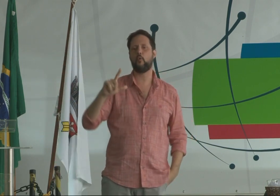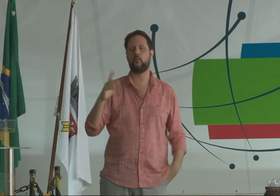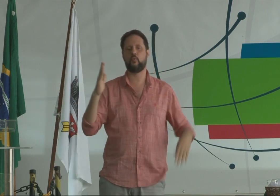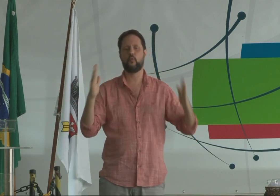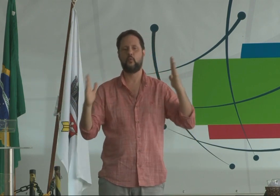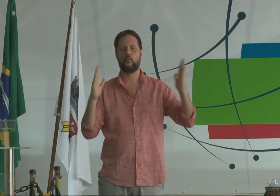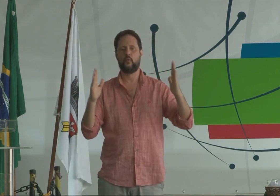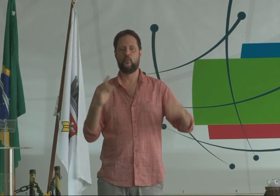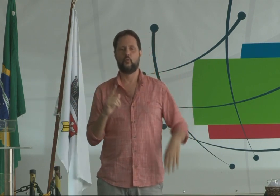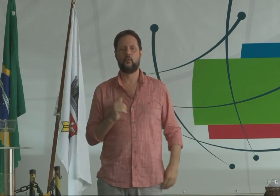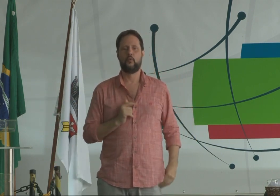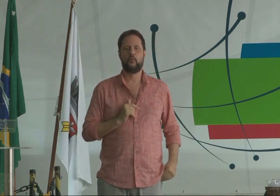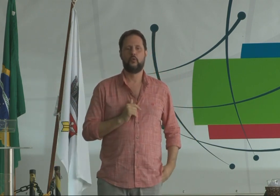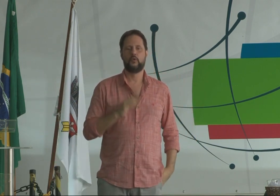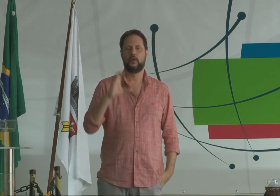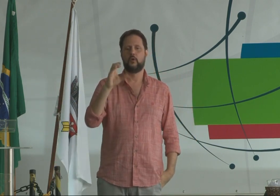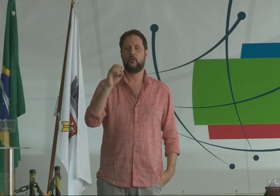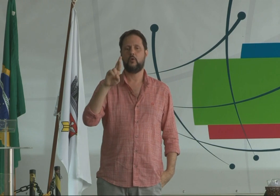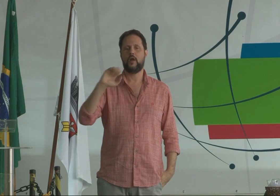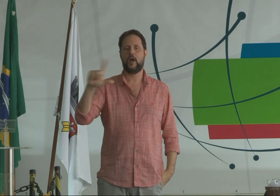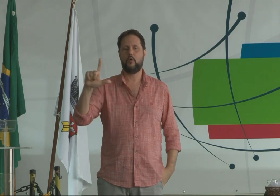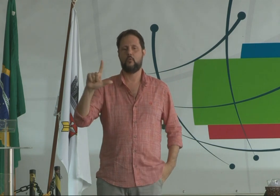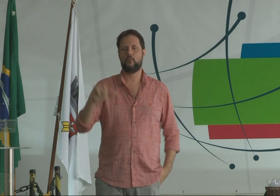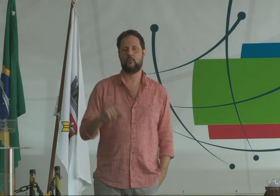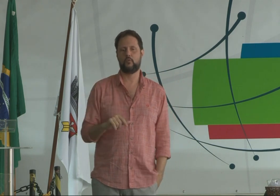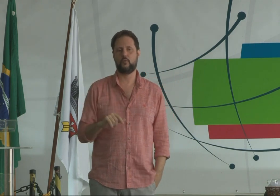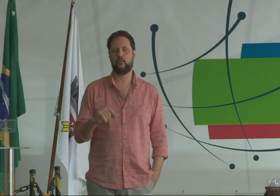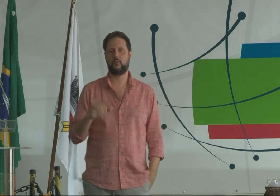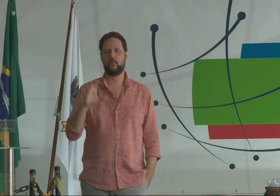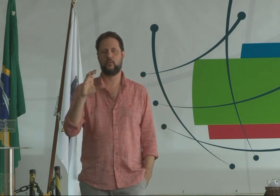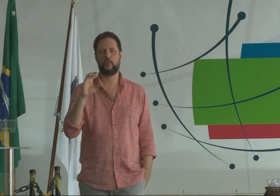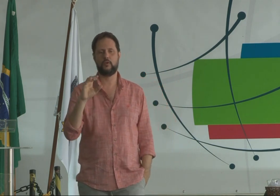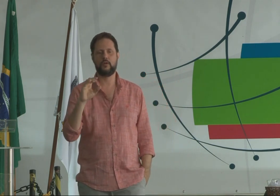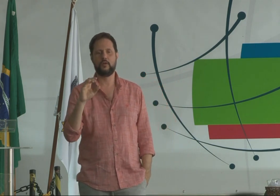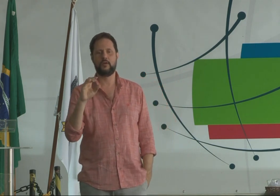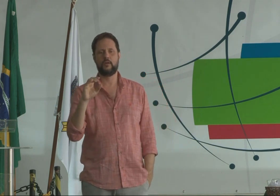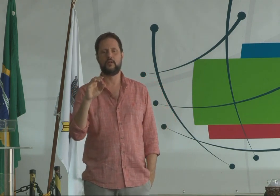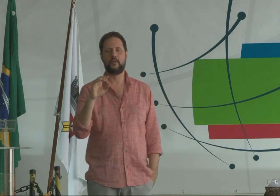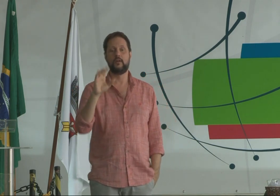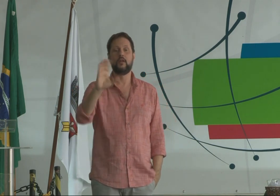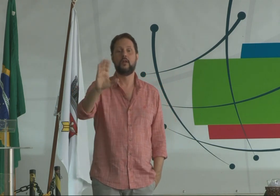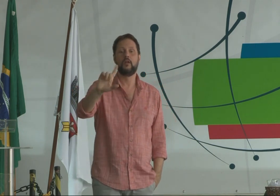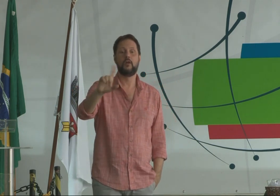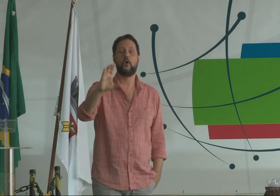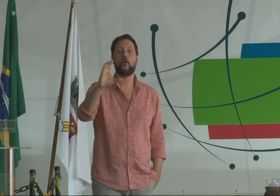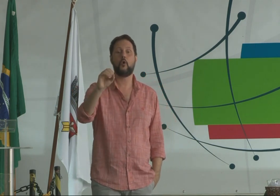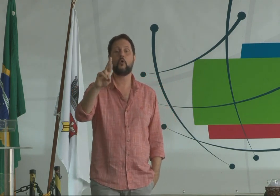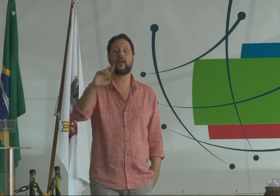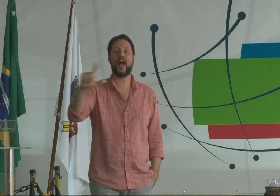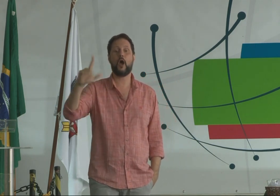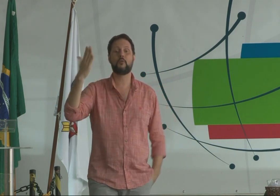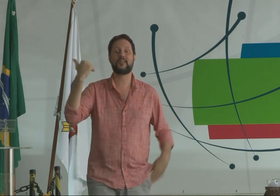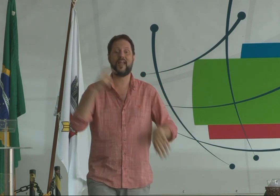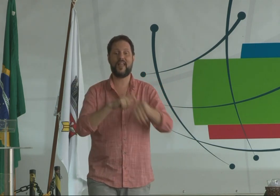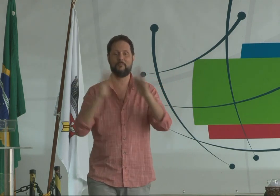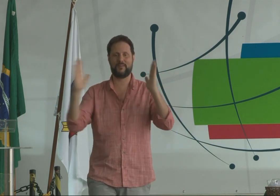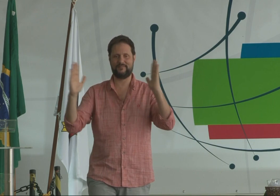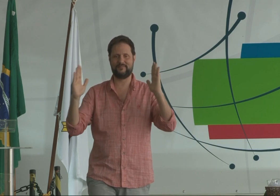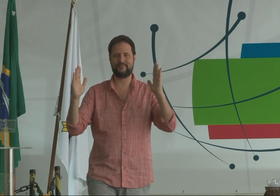também. Então, por exemplo, no período oral de avaliação, de... Perdão. Perdão. Tenho uma